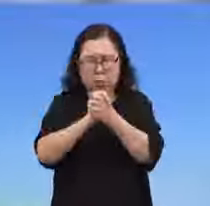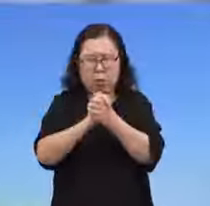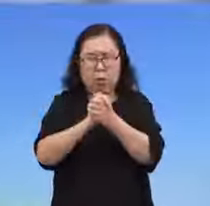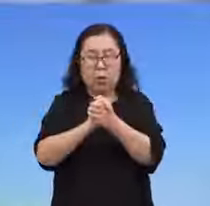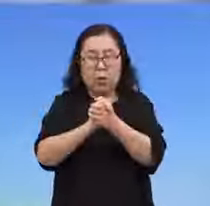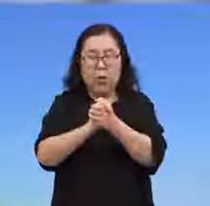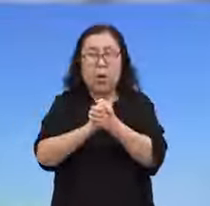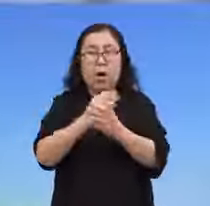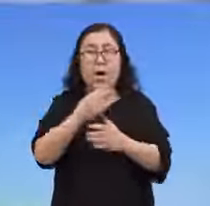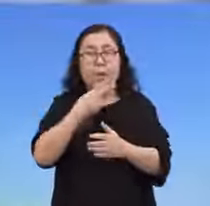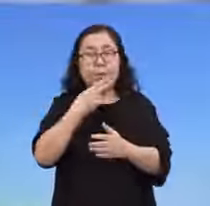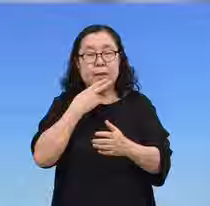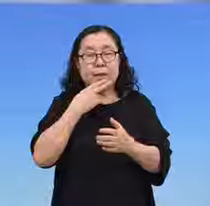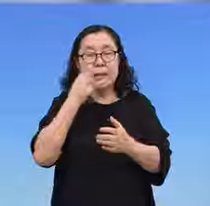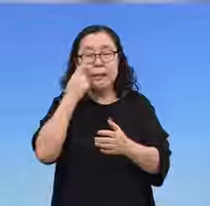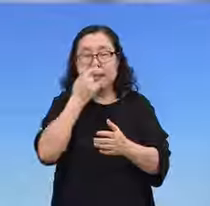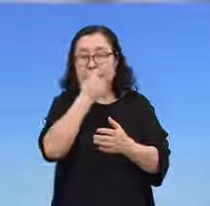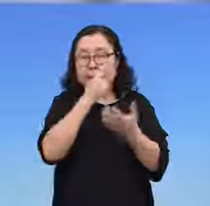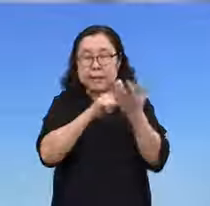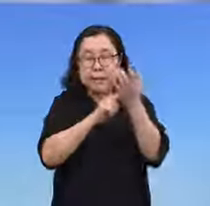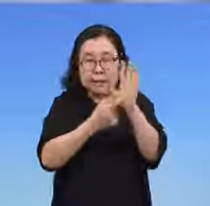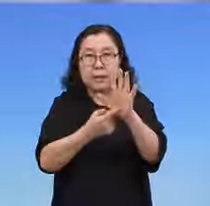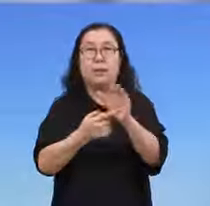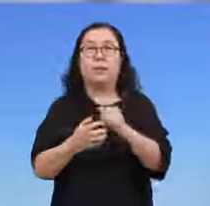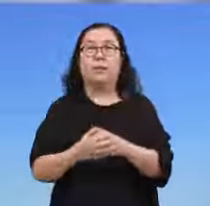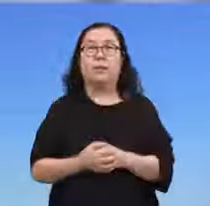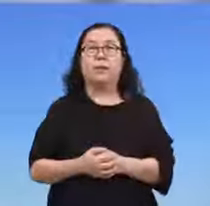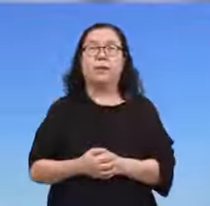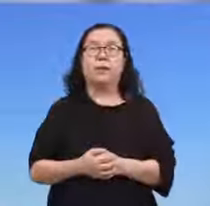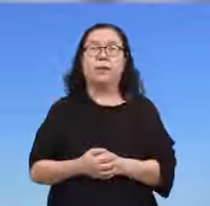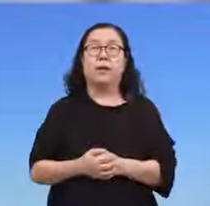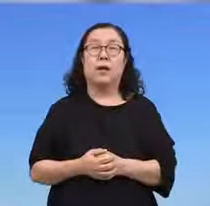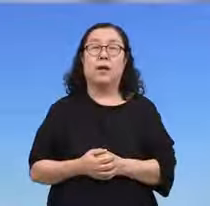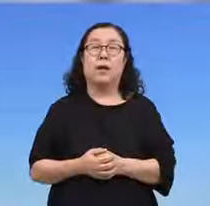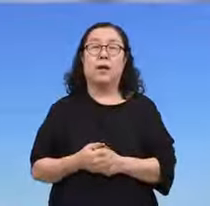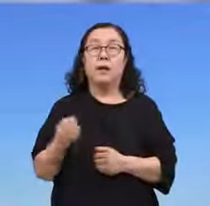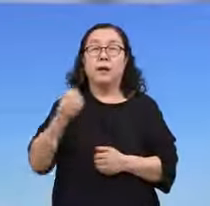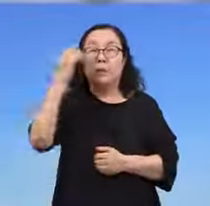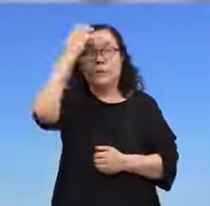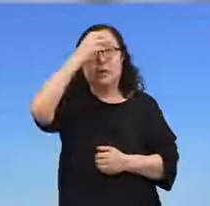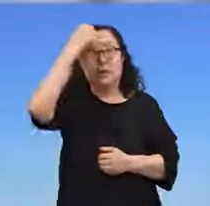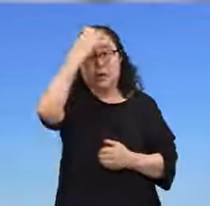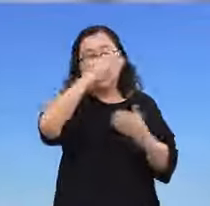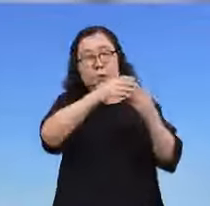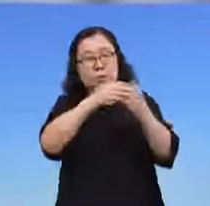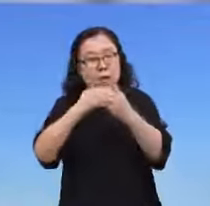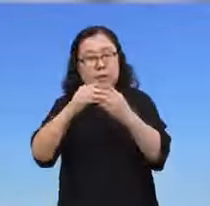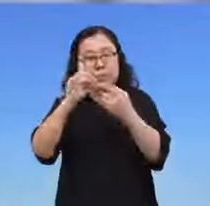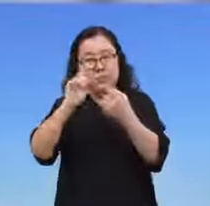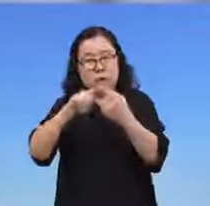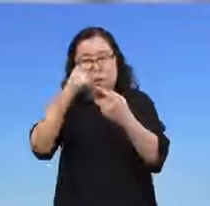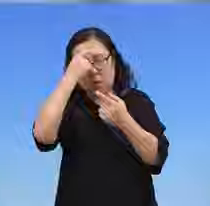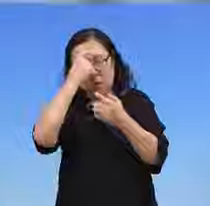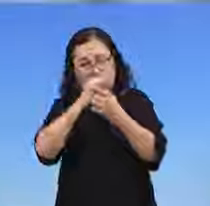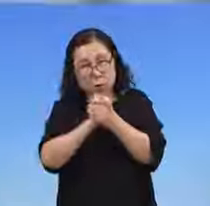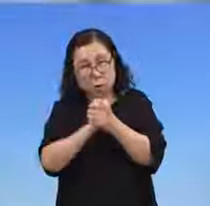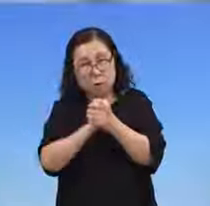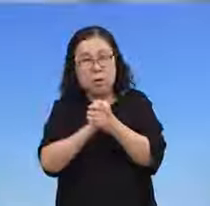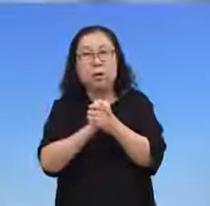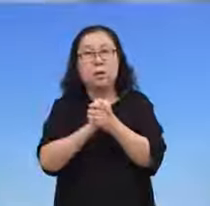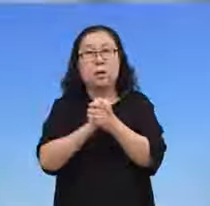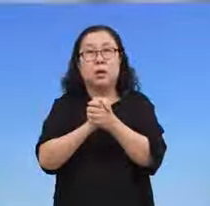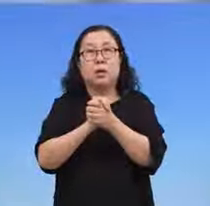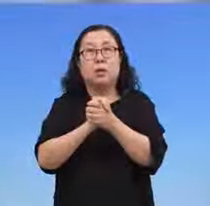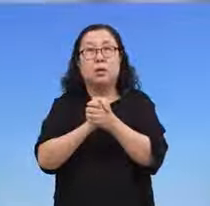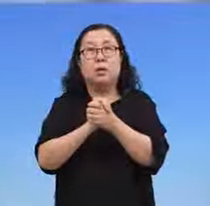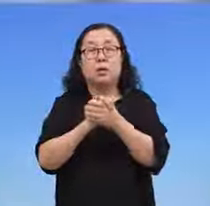아닙니까? 성령의 인도하심을 따라 기도하는 것은 그 이방인과 유대인들이 원수 중에도